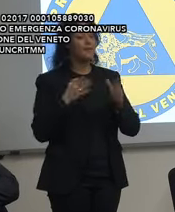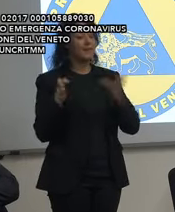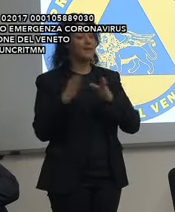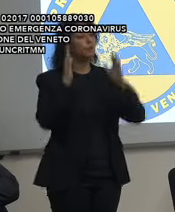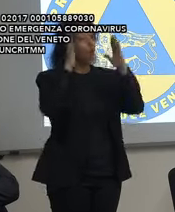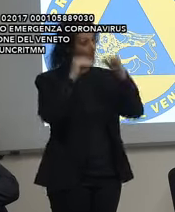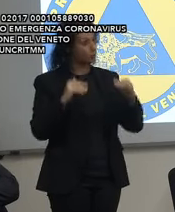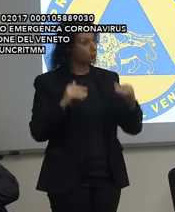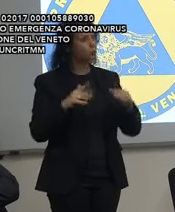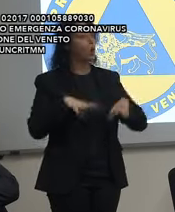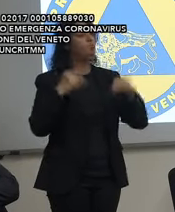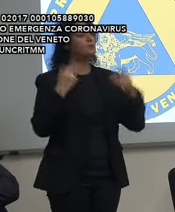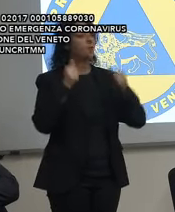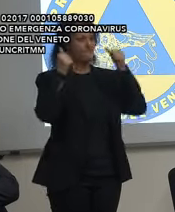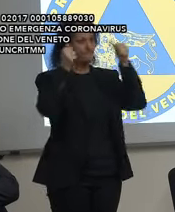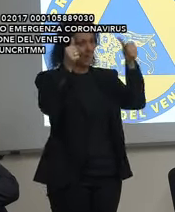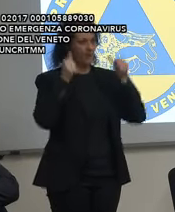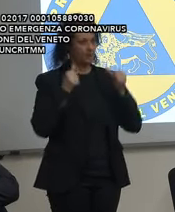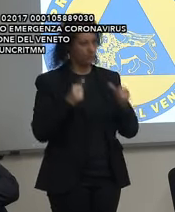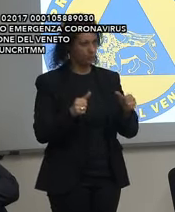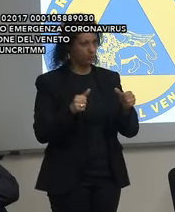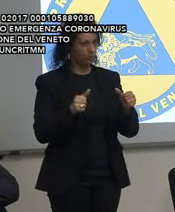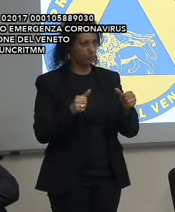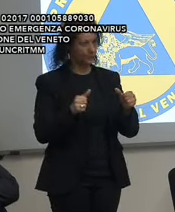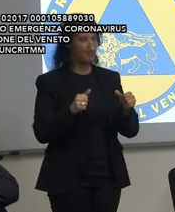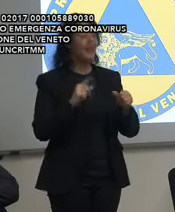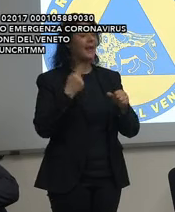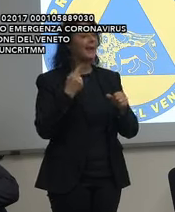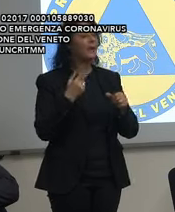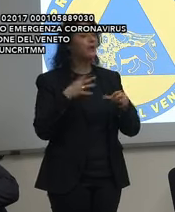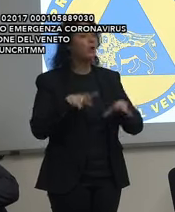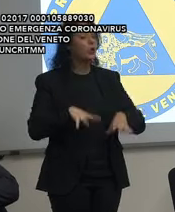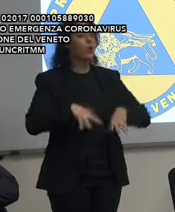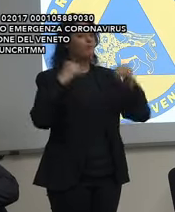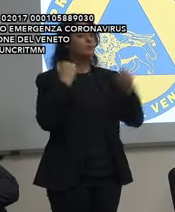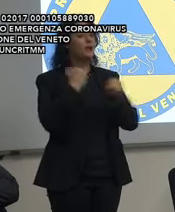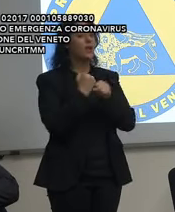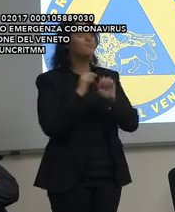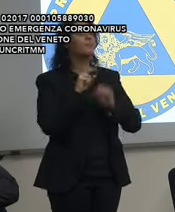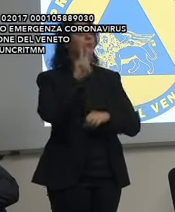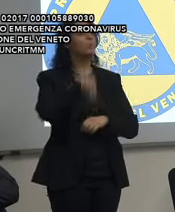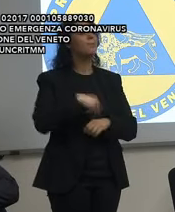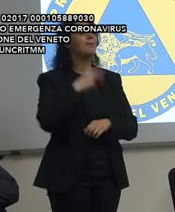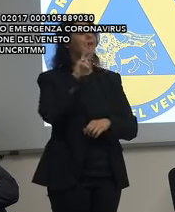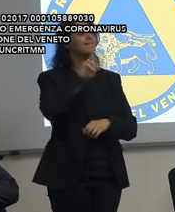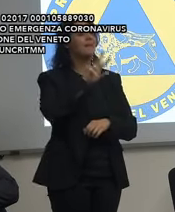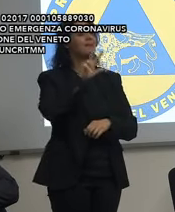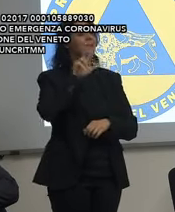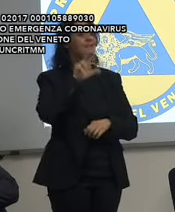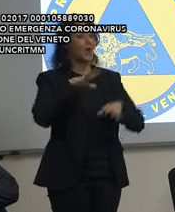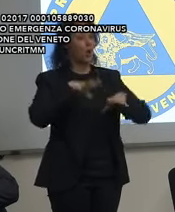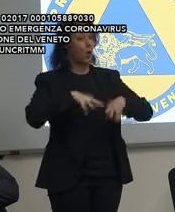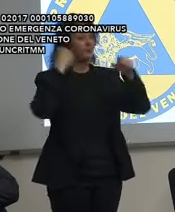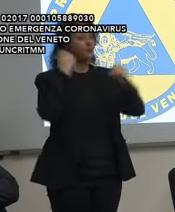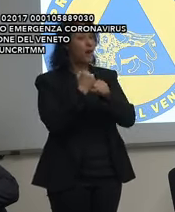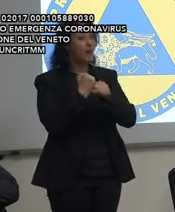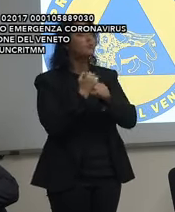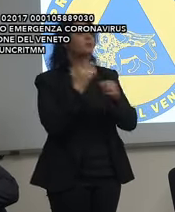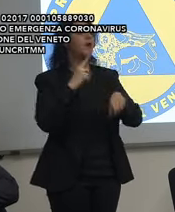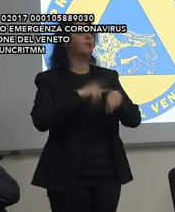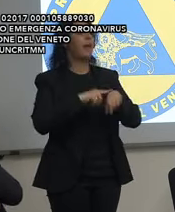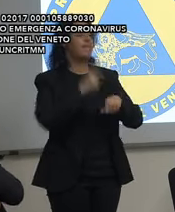progettazione, saremo nei tempi se nel 2023 parte il cantiere. E ricorsi non conta niente,